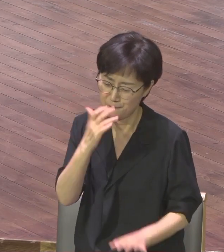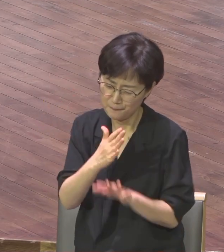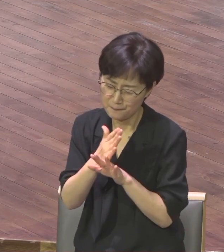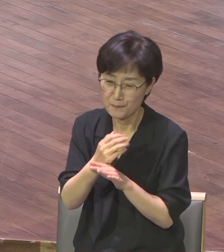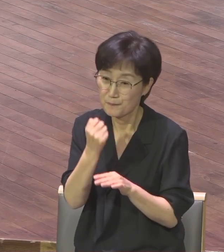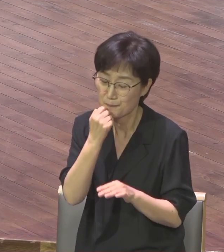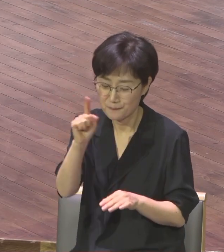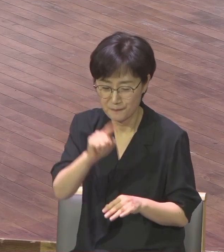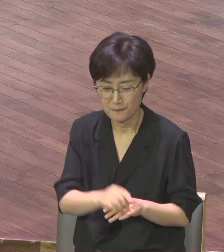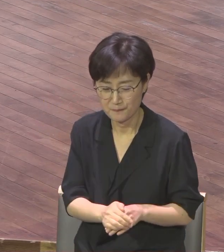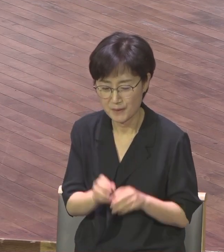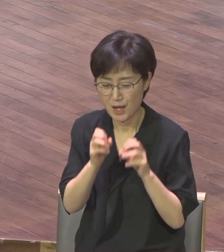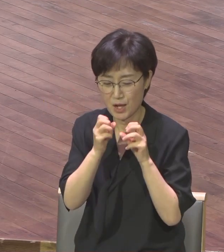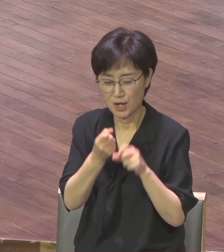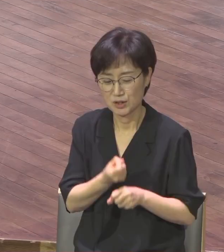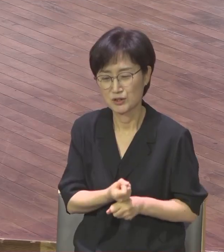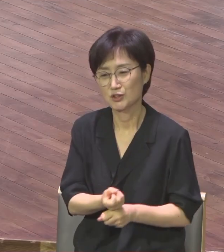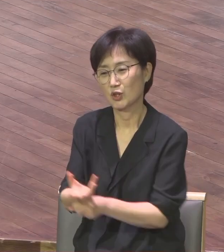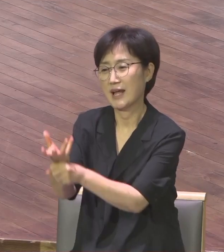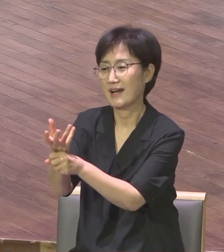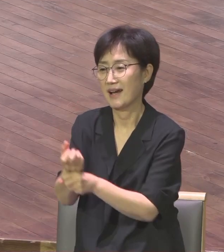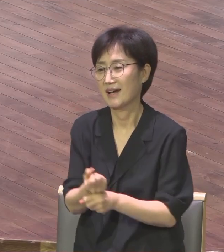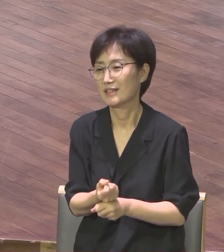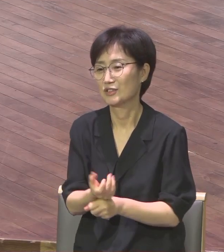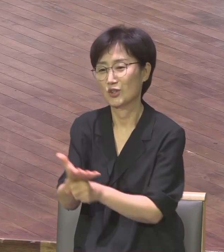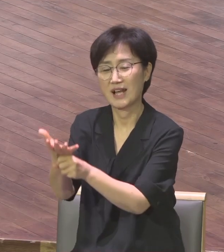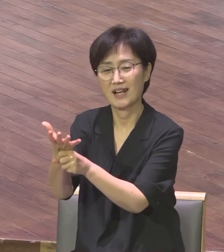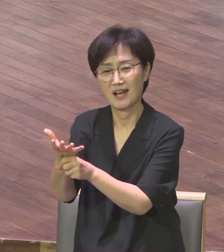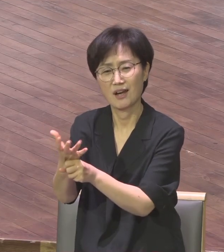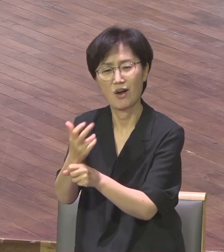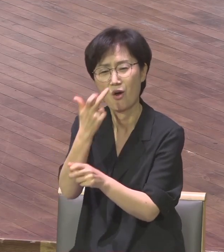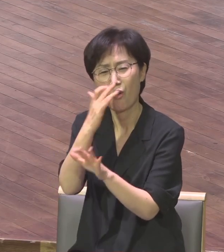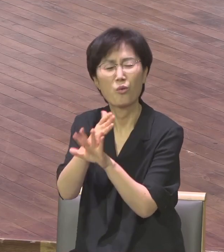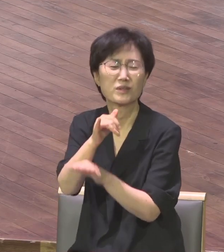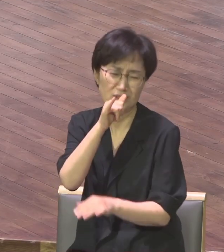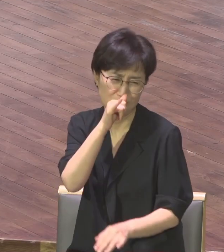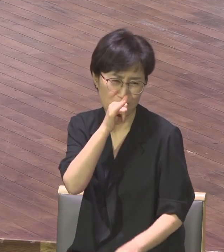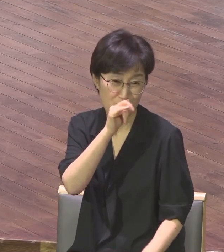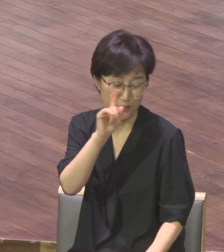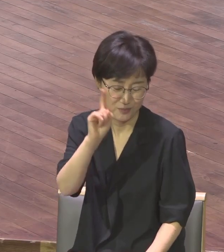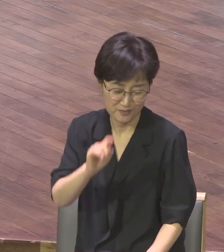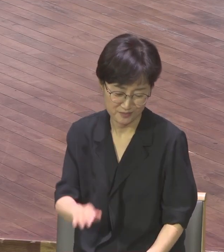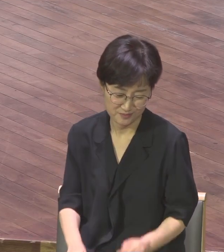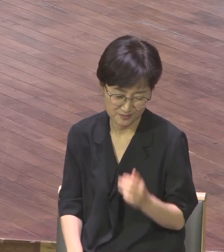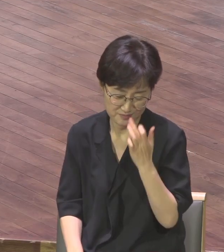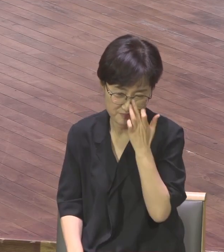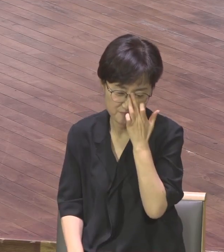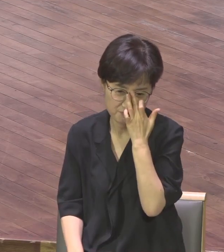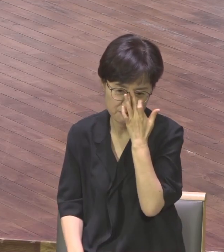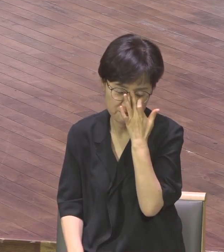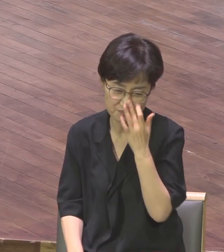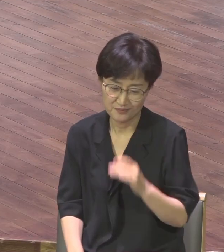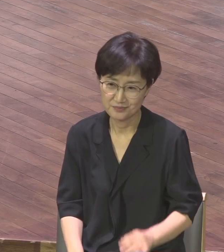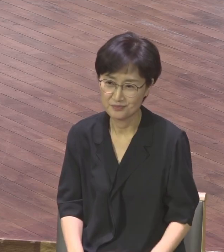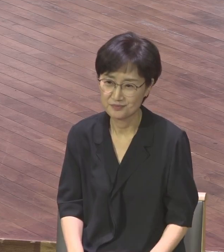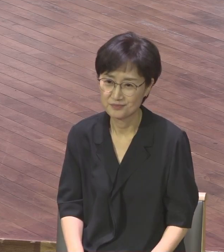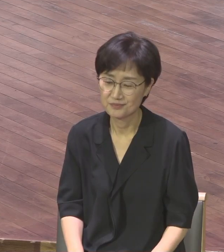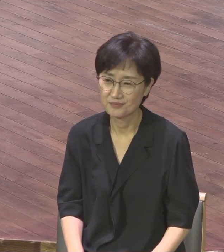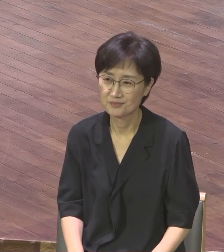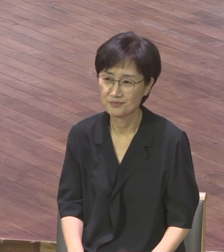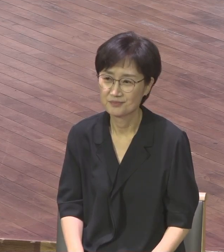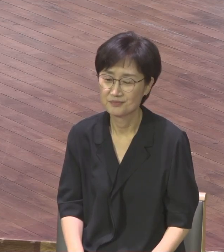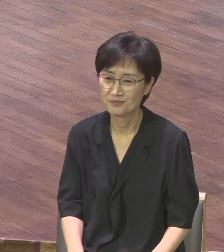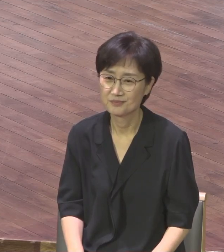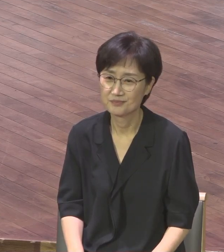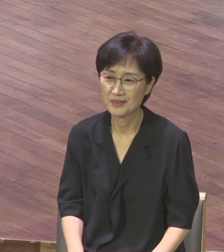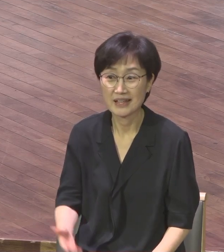유행했는데, 뭐 있잖아요, 전나라. 근데 기독교 스타일의 전하라 시리즈도 있어요.